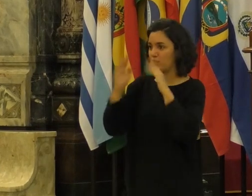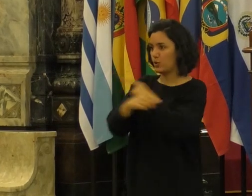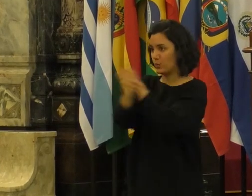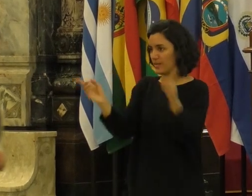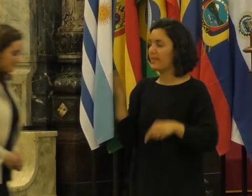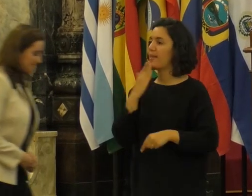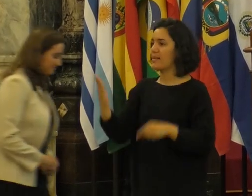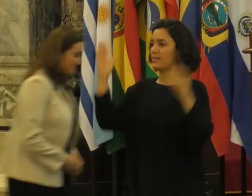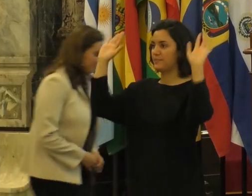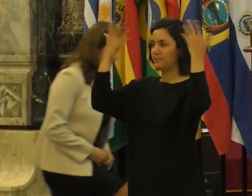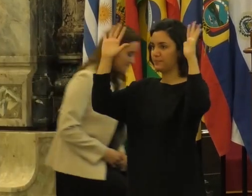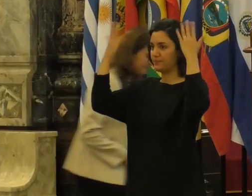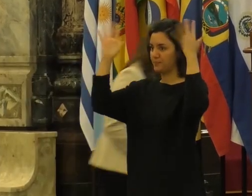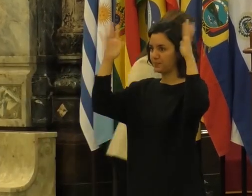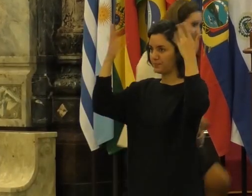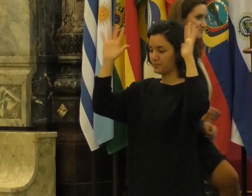gracias.